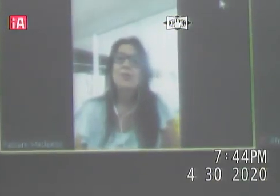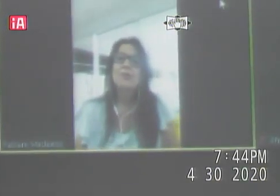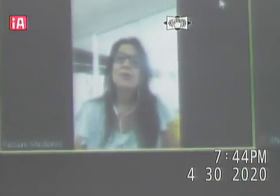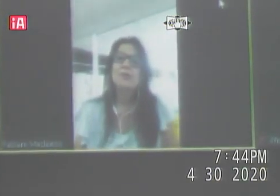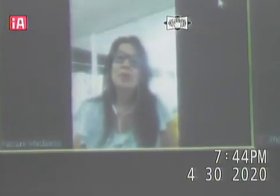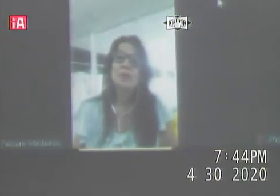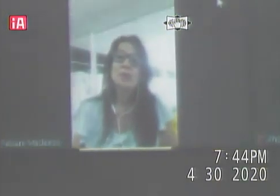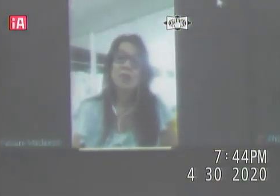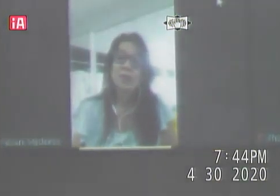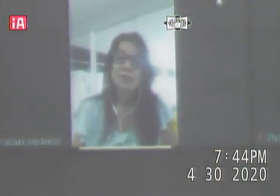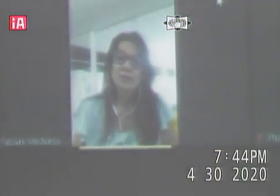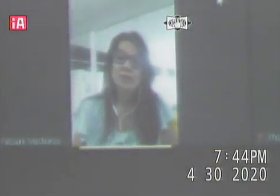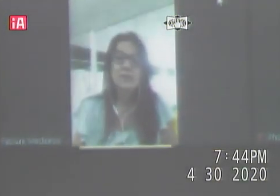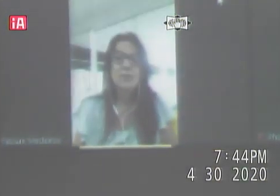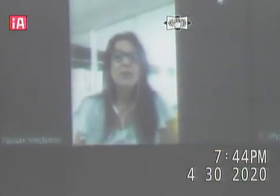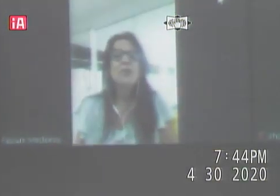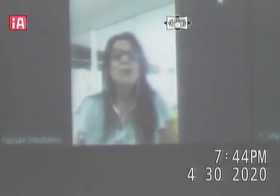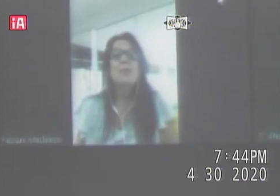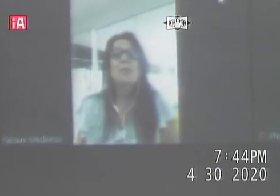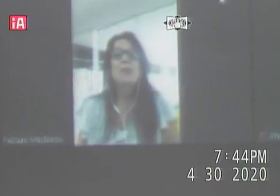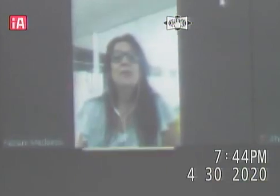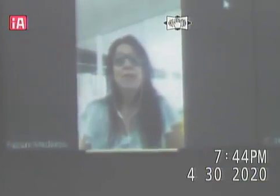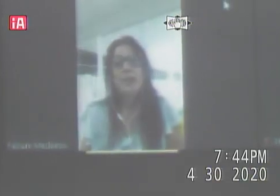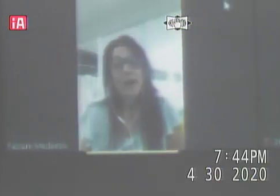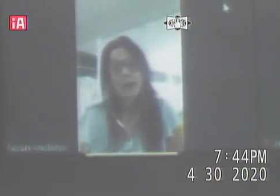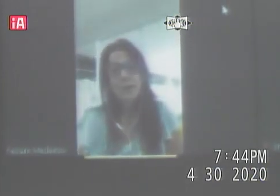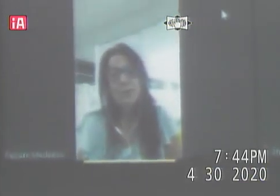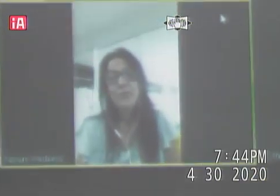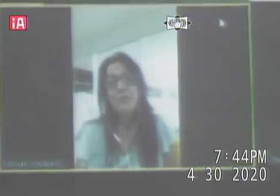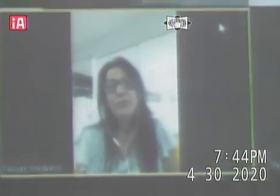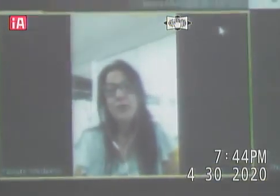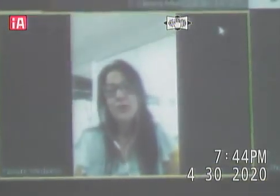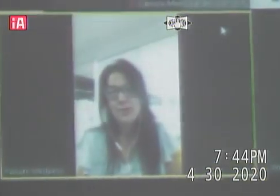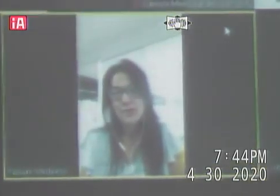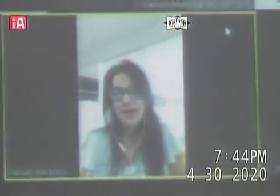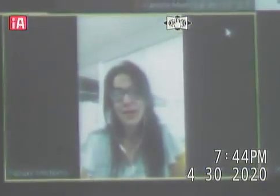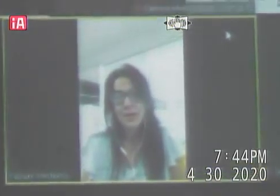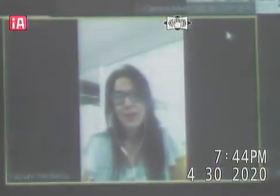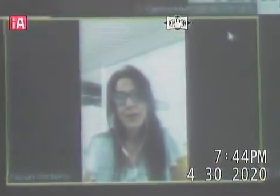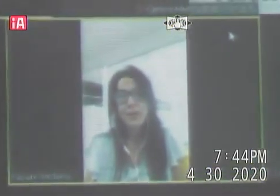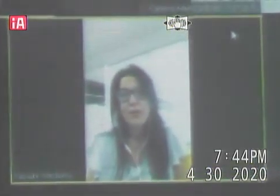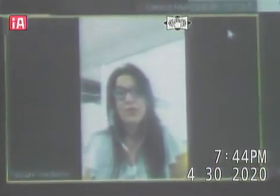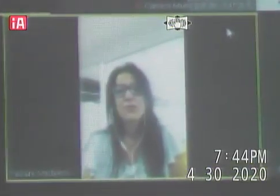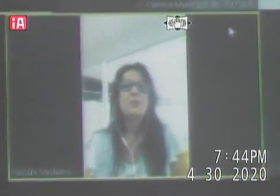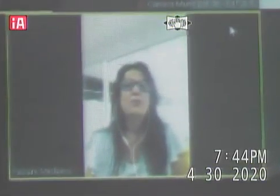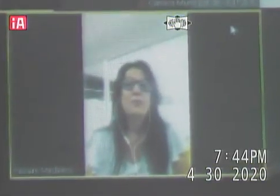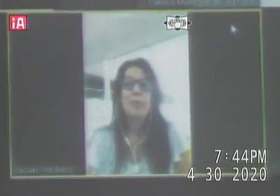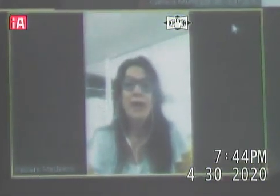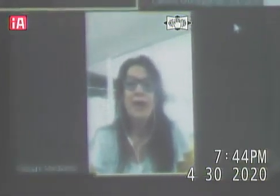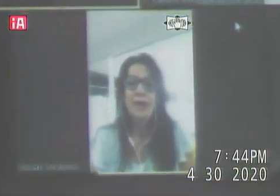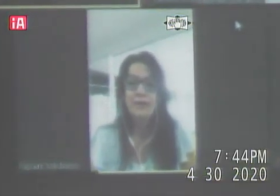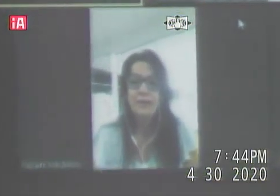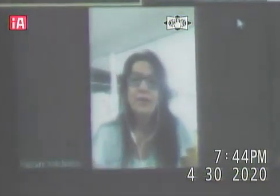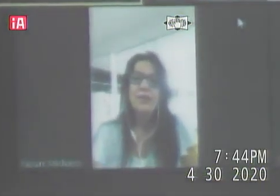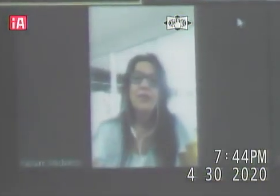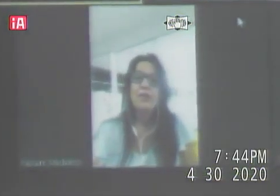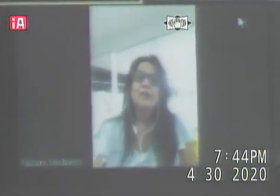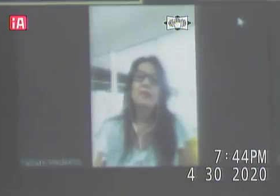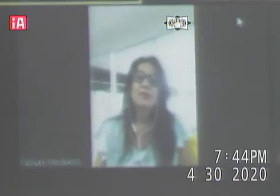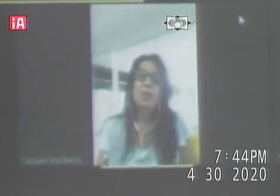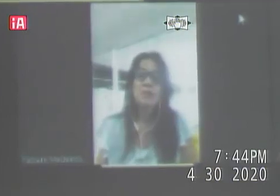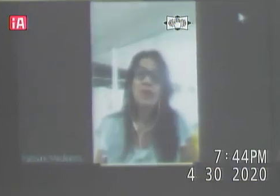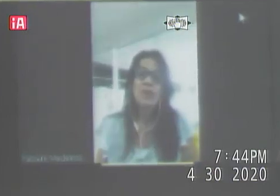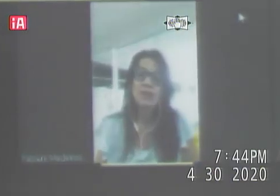ombreado, nós estamos unidos a deliberar o que for necessário para o nosso bem